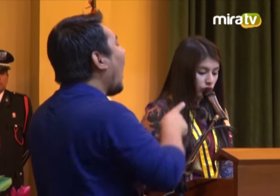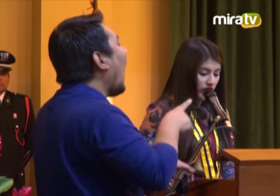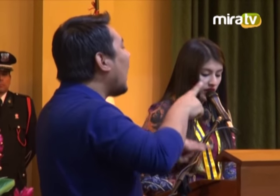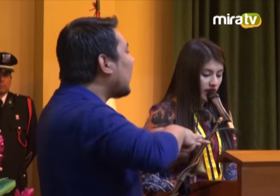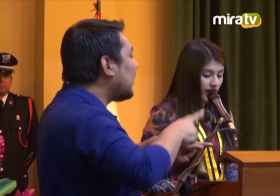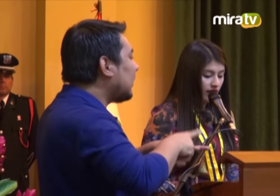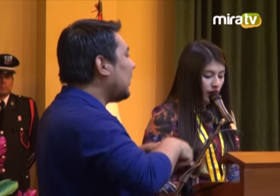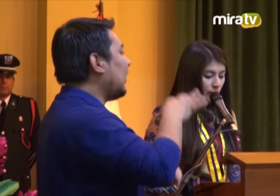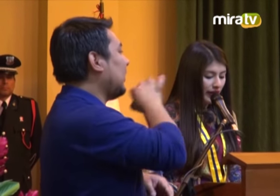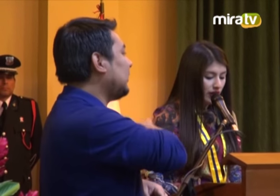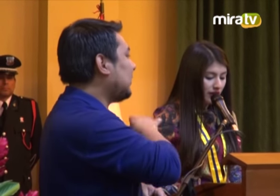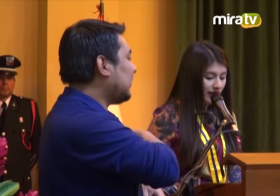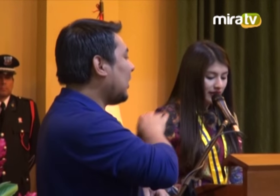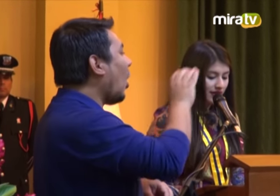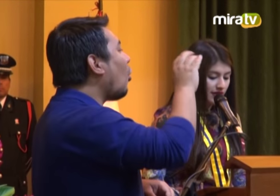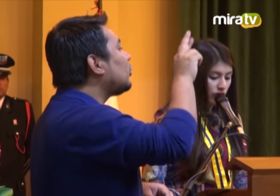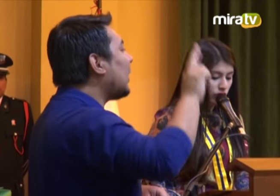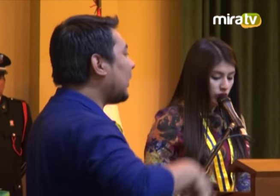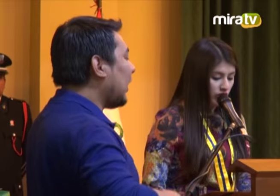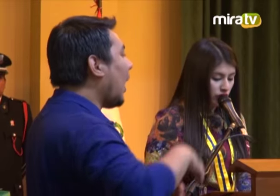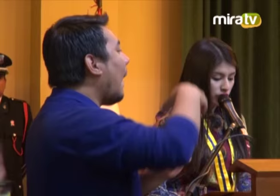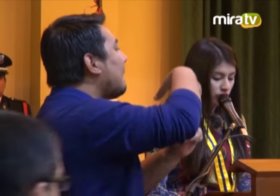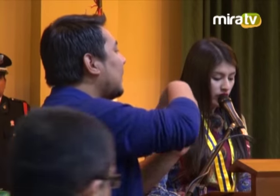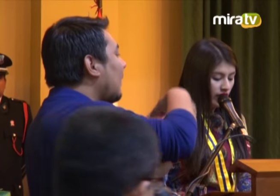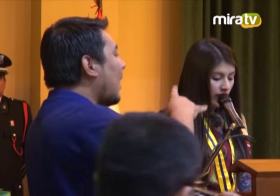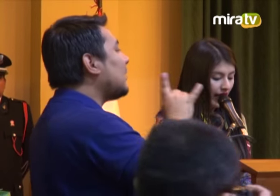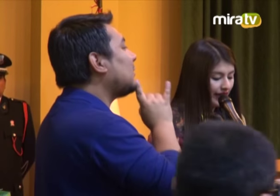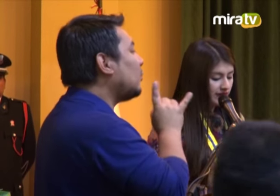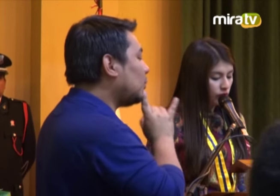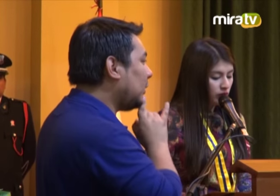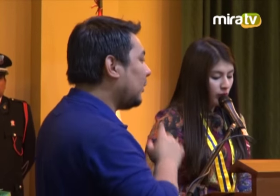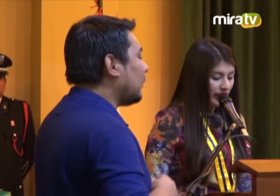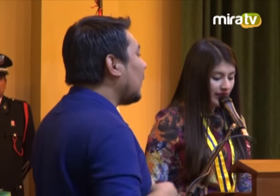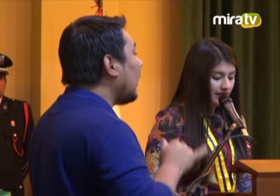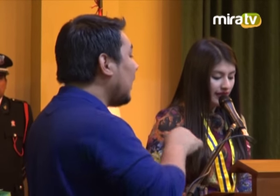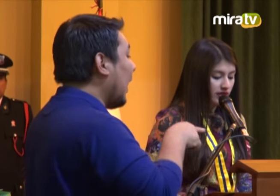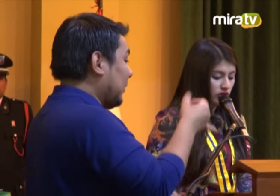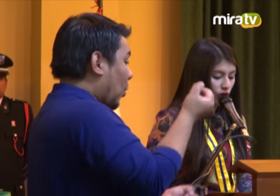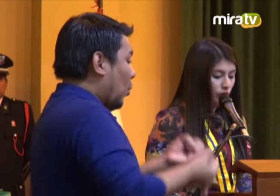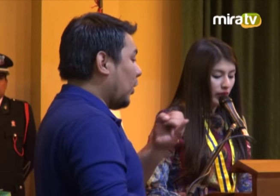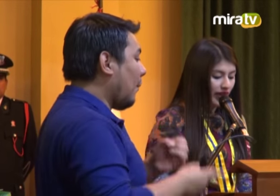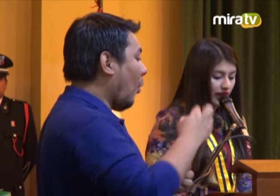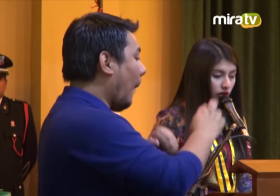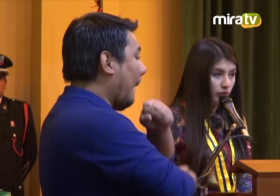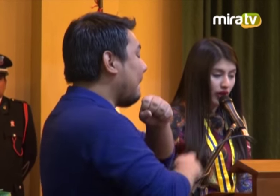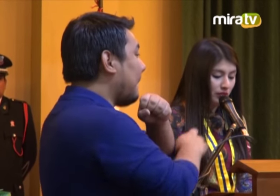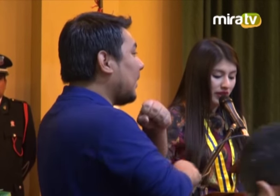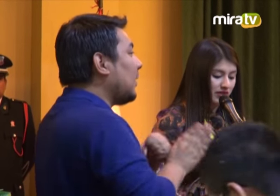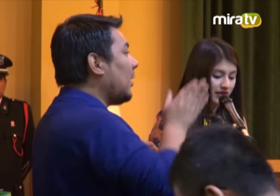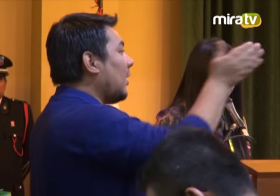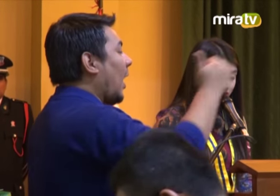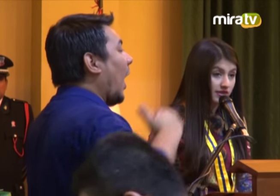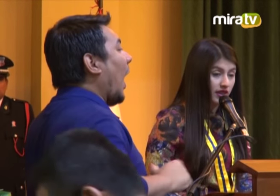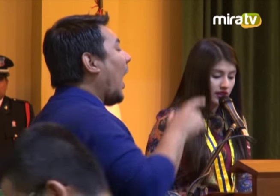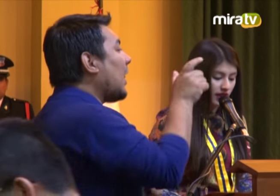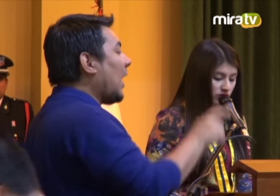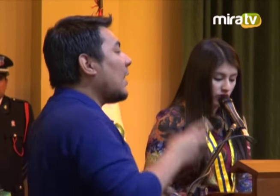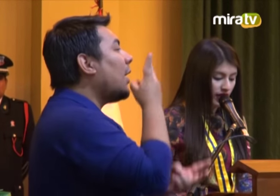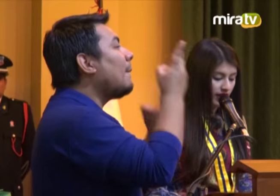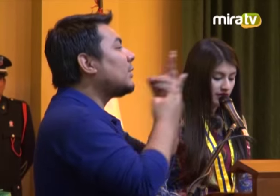Colombia, Costa Rica, Panamá y Estados Unidos. A este último país asistió como becario al programa de